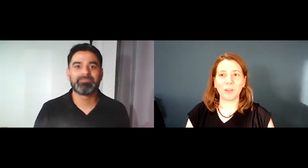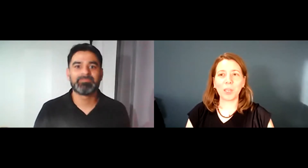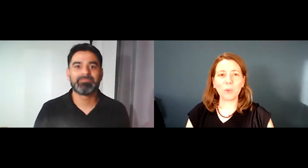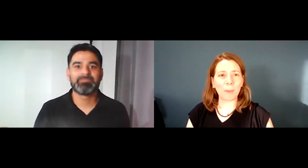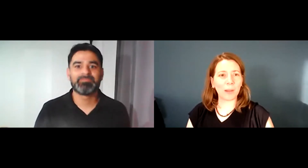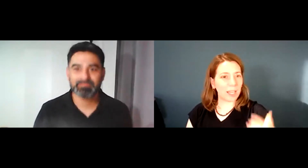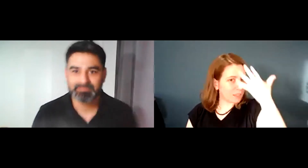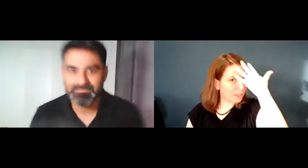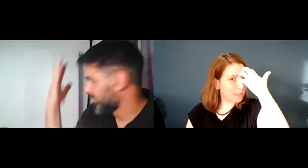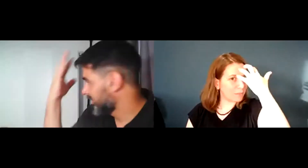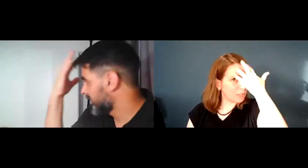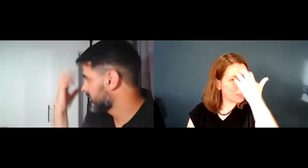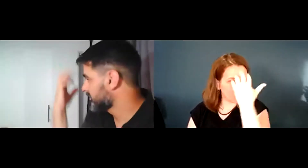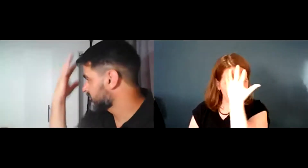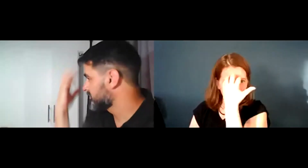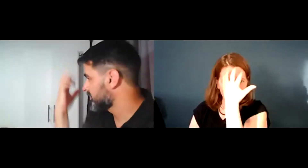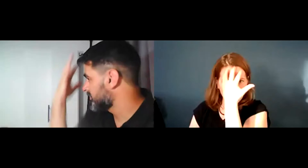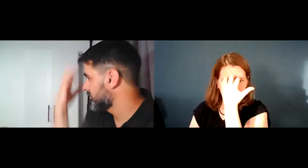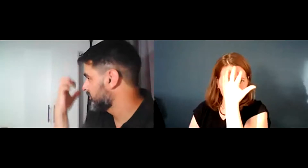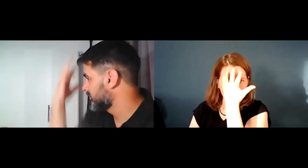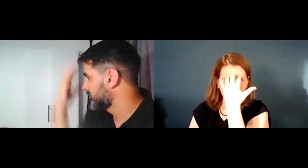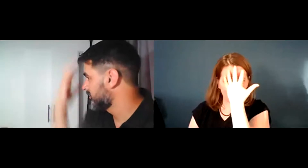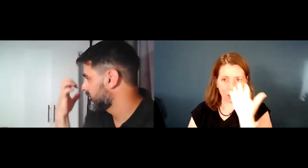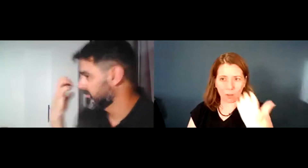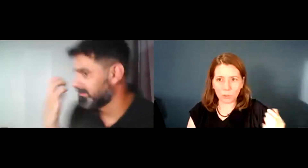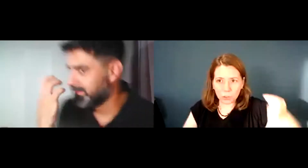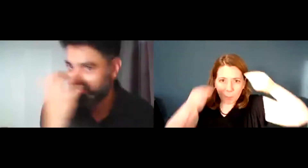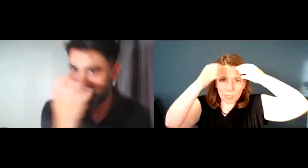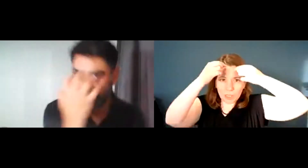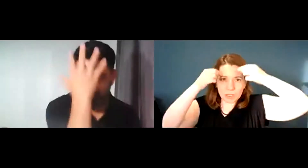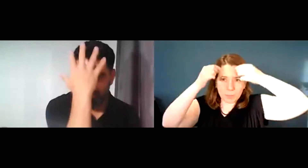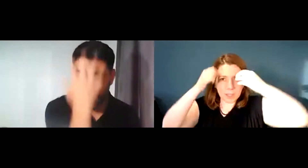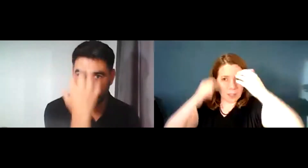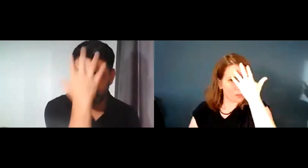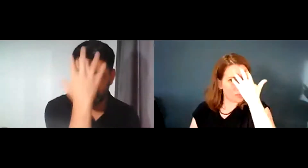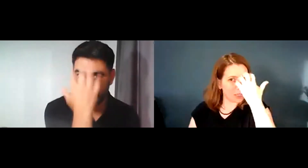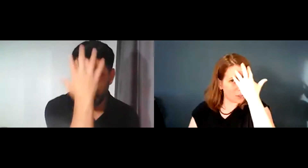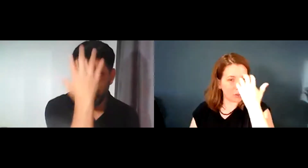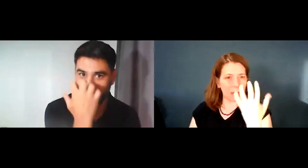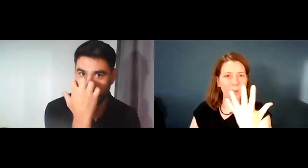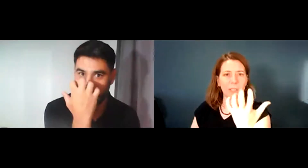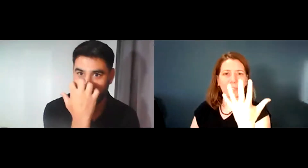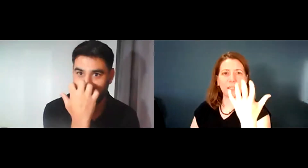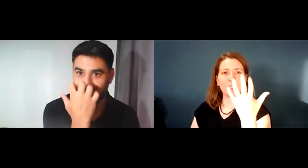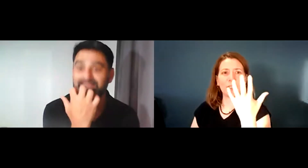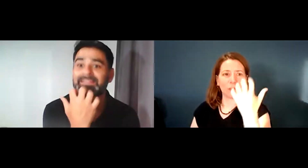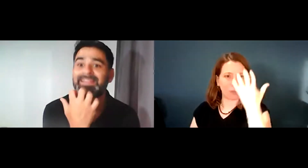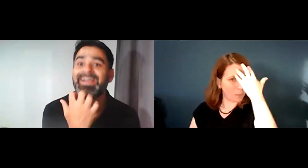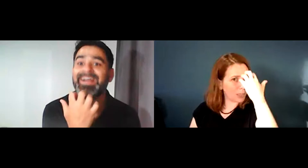Pero una manera distinta de hacer flequillo. Flequillo. Como los pelitos separados, flequillo, la mano así, en cinco, como